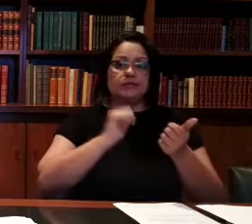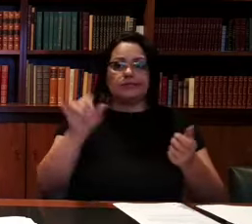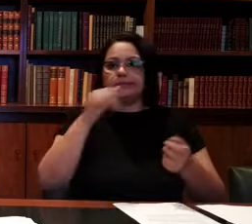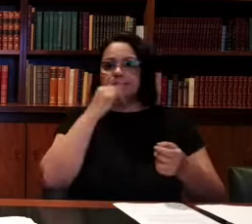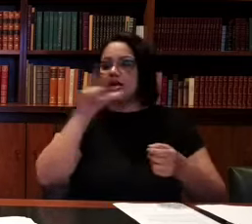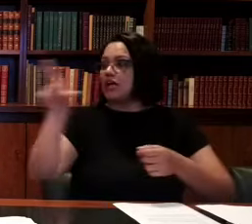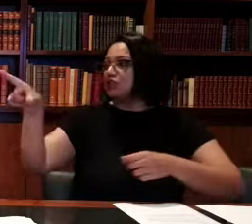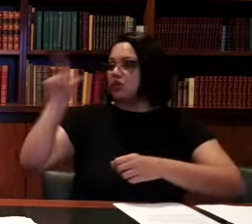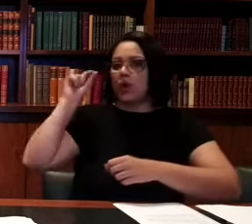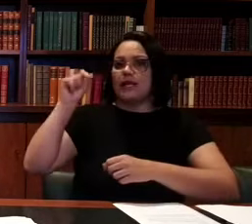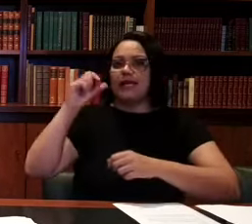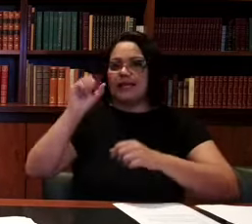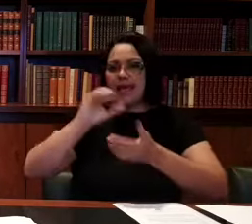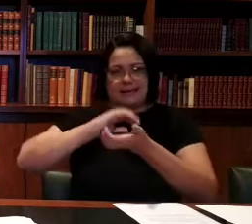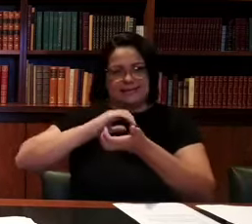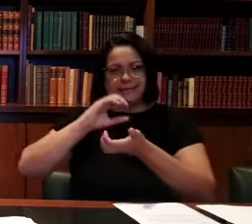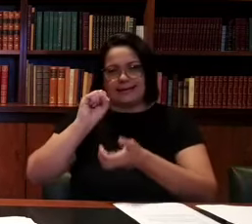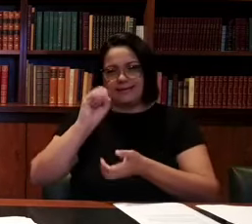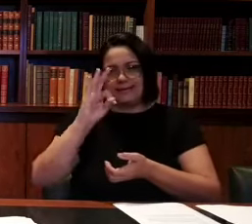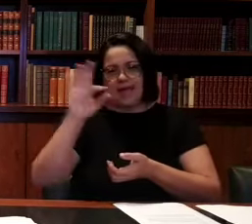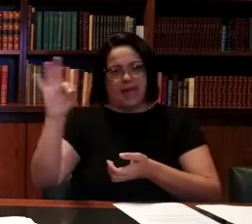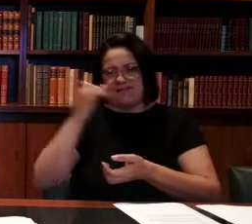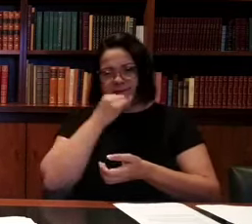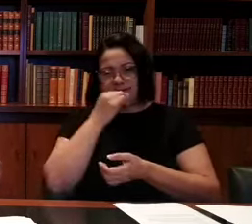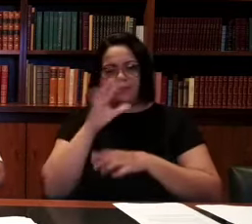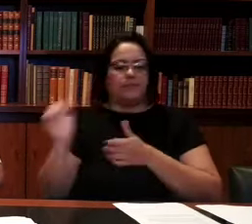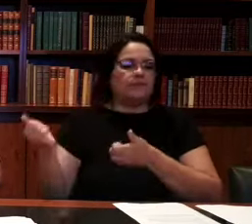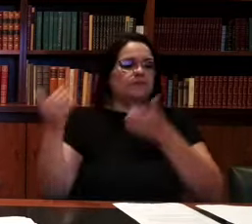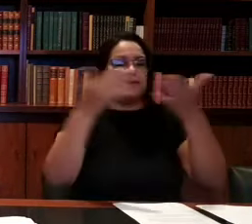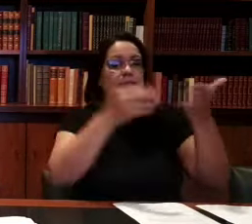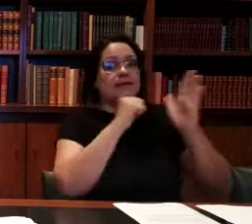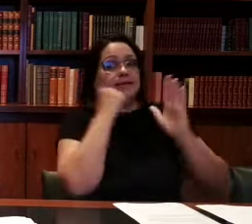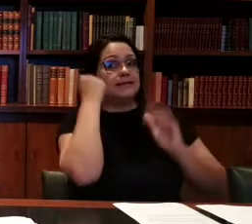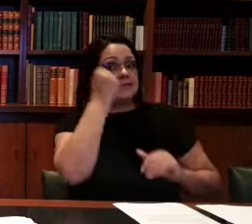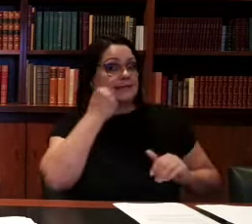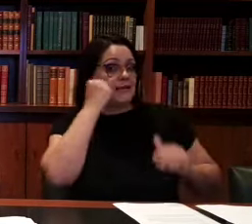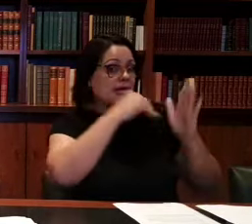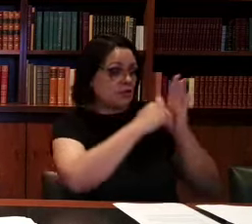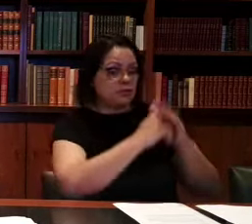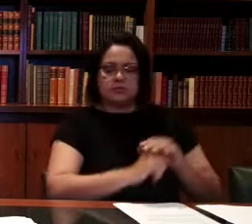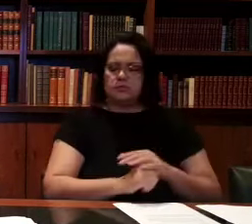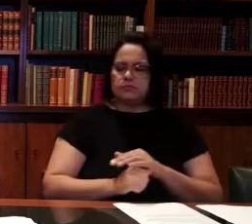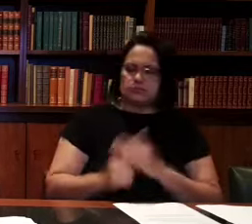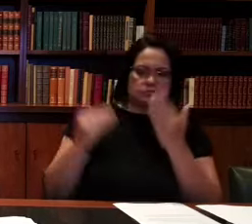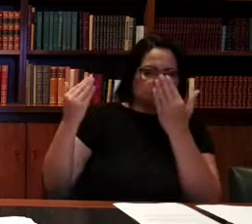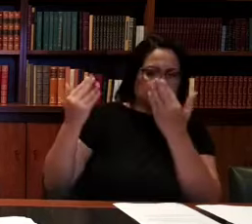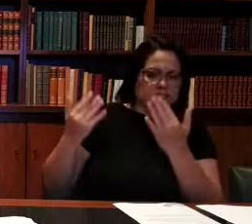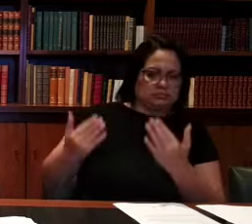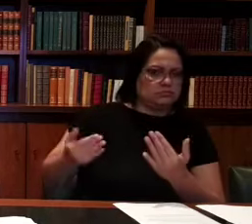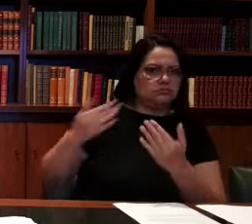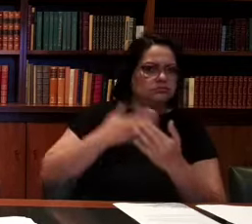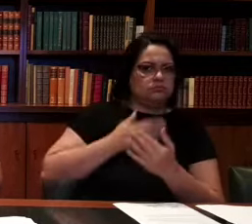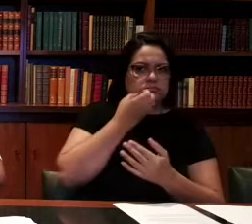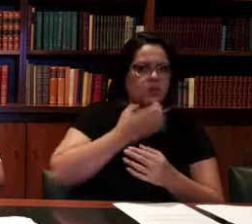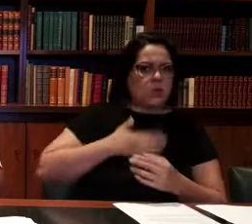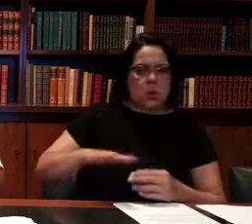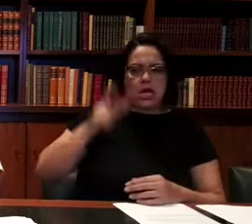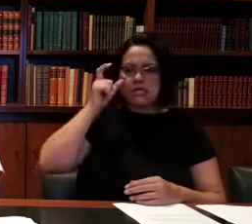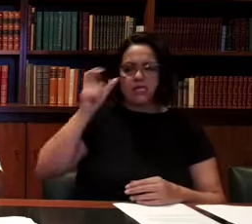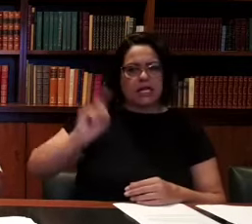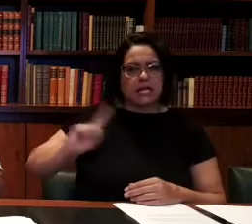tecido para o Supremo chegar chega no senado ele pode passar o tecido vai ficar aqui não